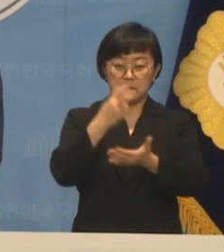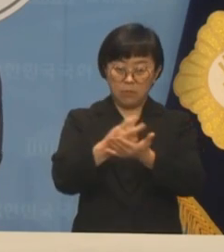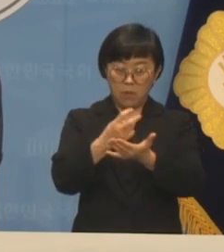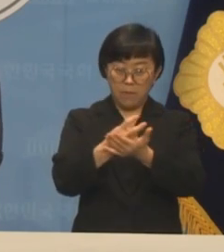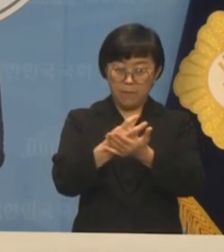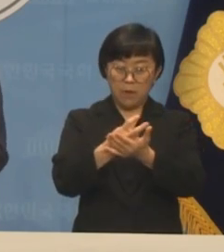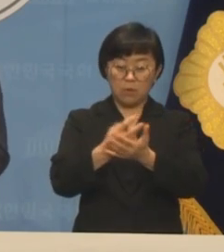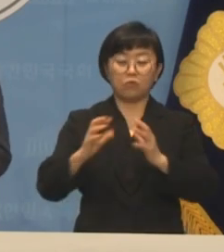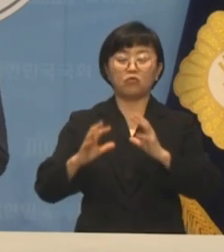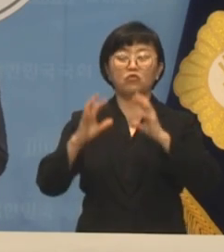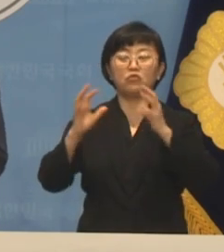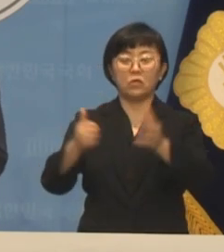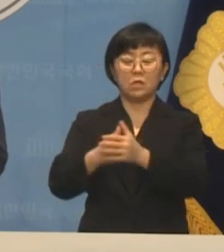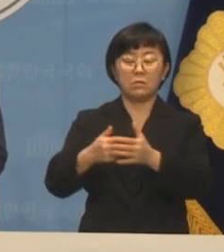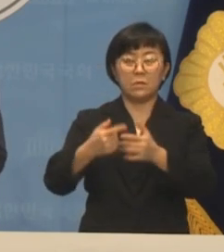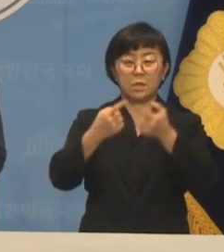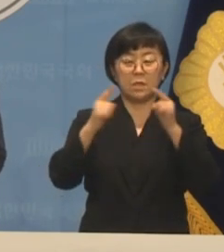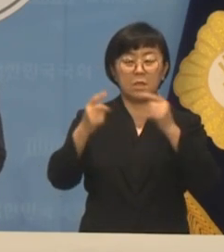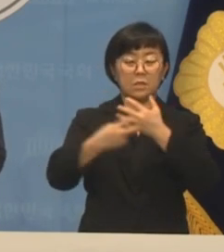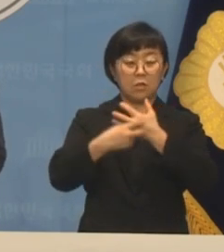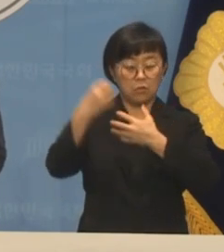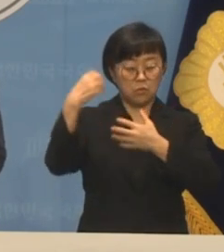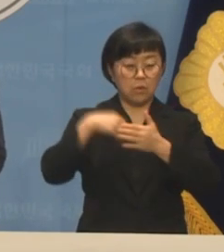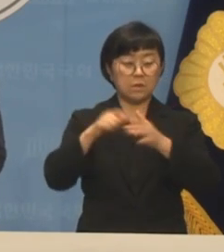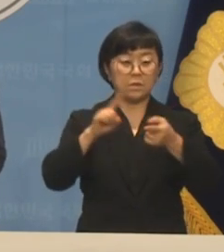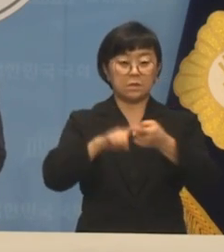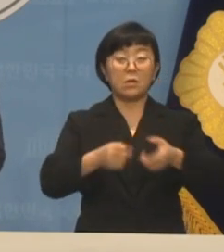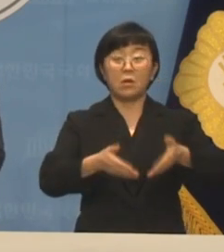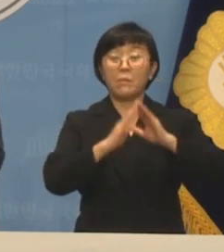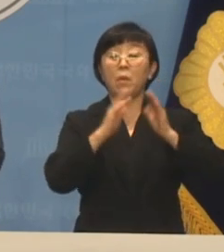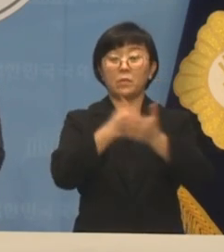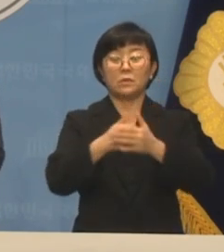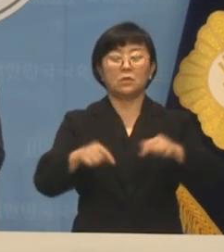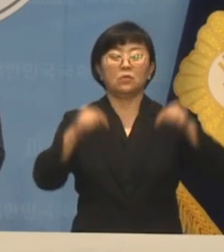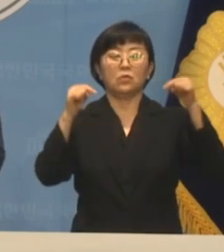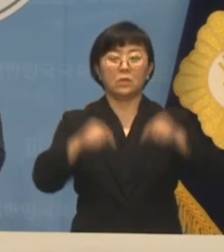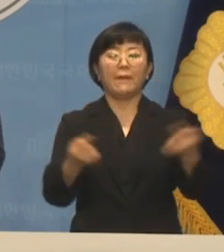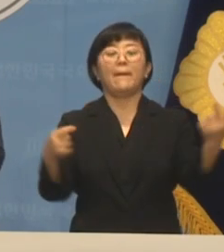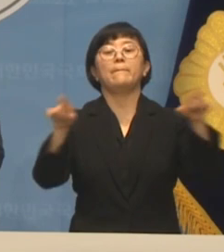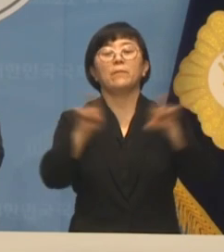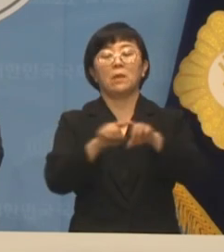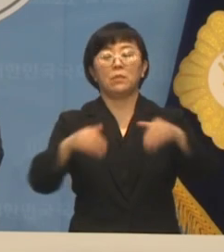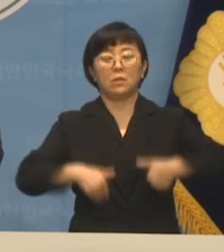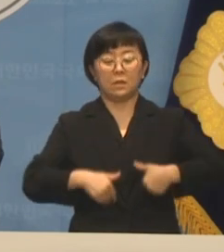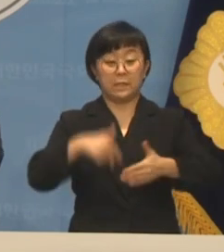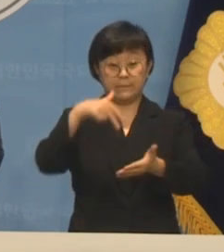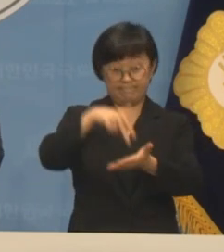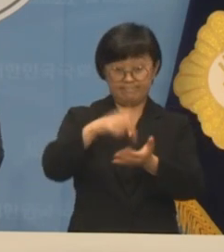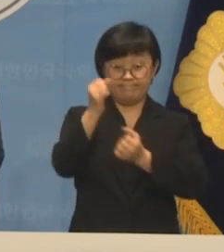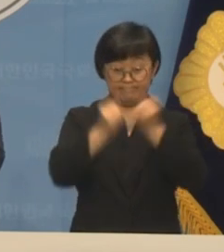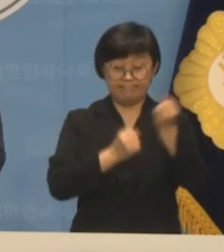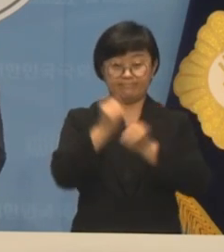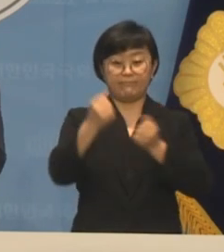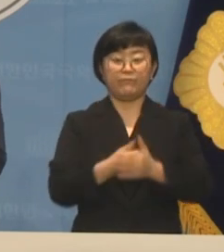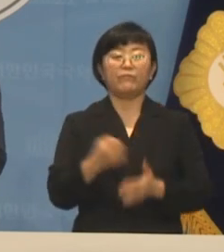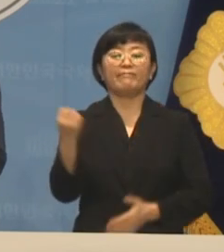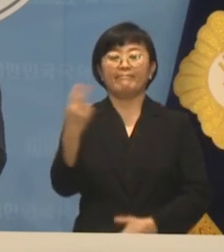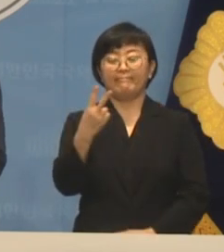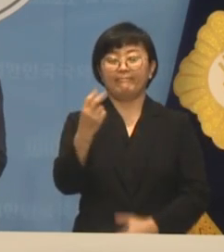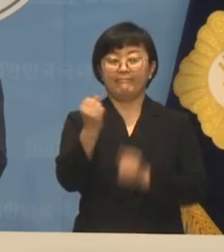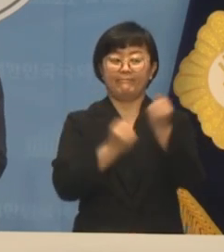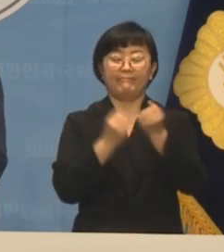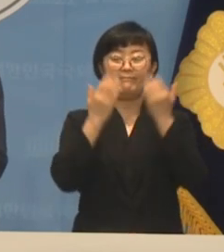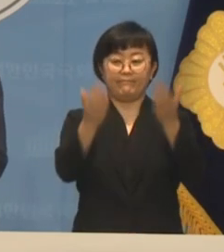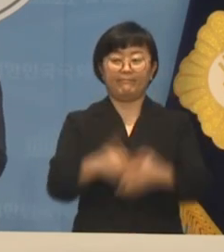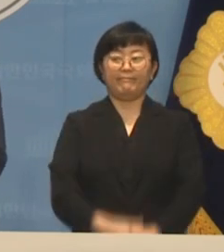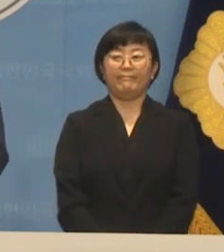국립의전원 설립법과 반드시 같이 의대 정원 문제가 논의돼야 된다는 게 확고한 입장이라는 것을 다시 한번